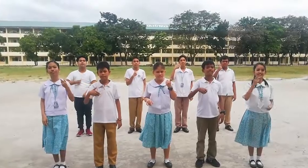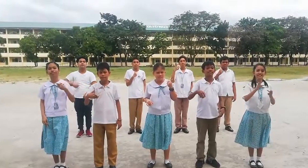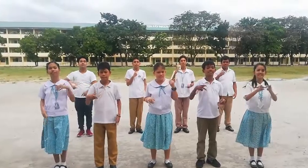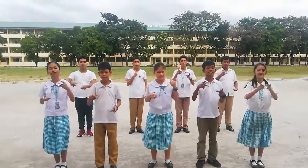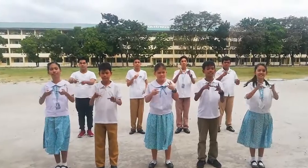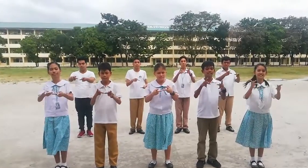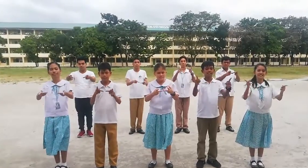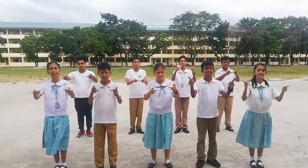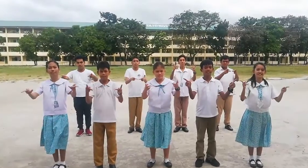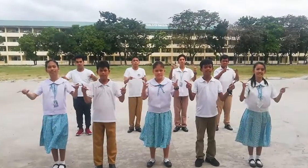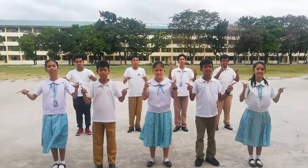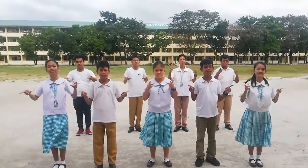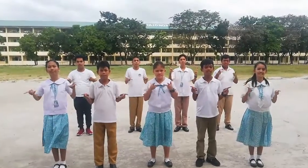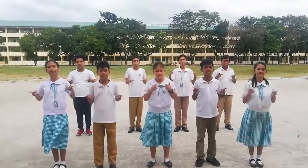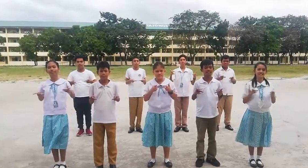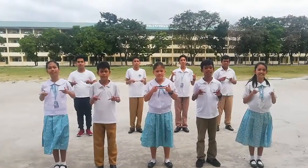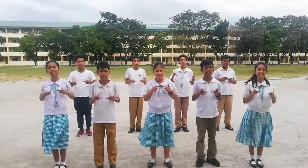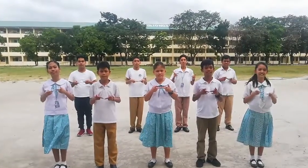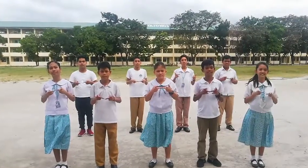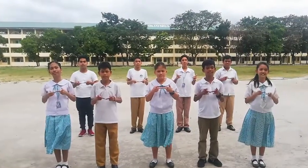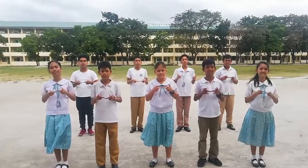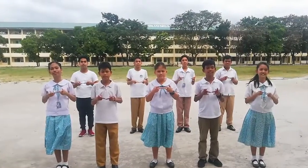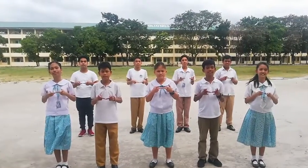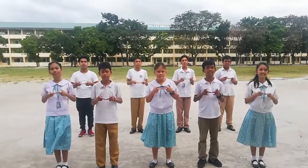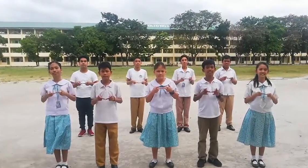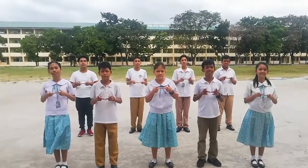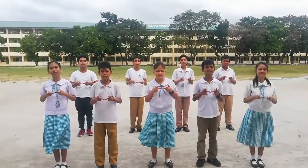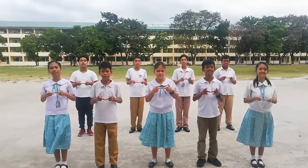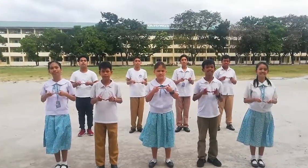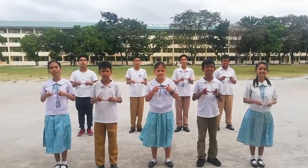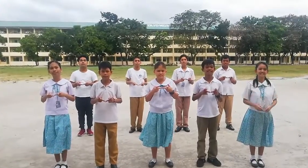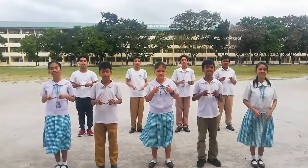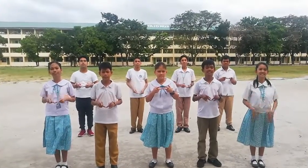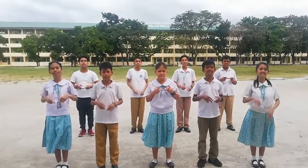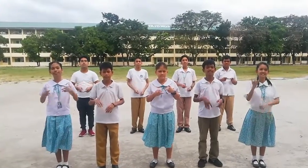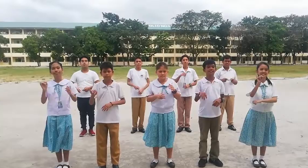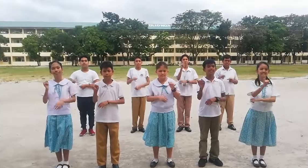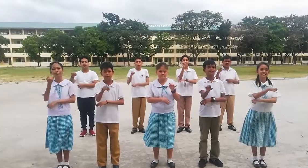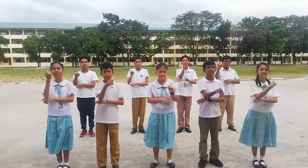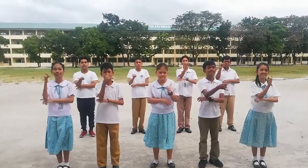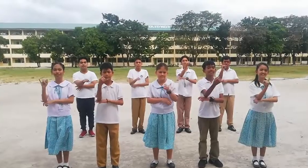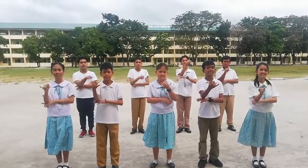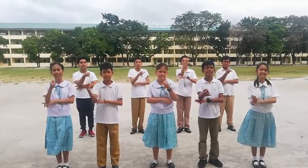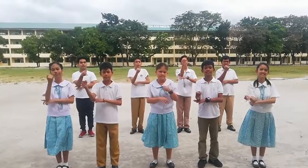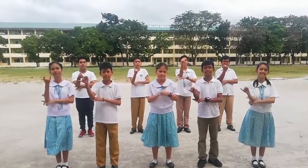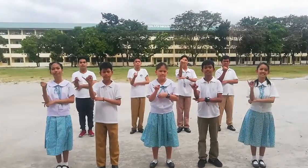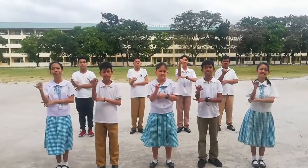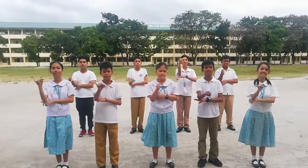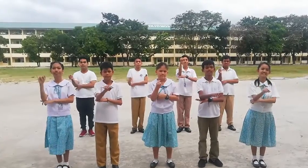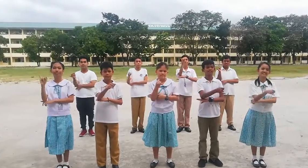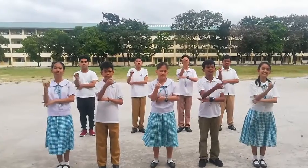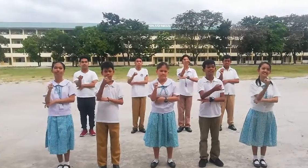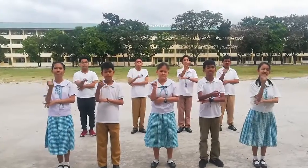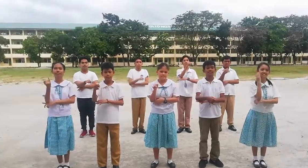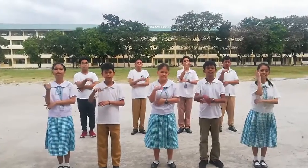kapaligiran Ang imus,